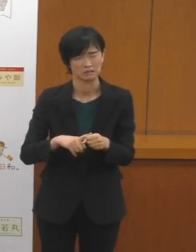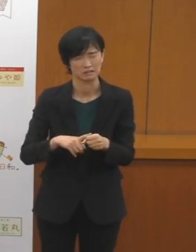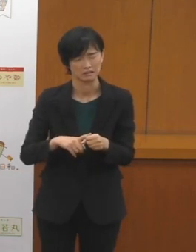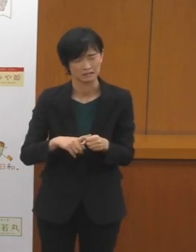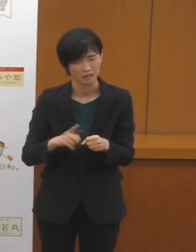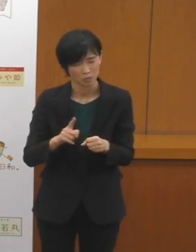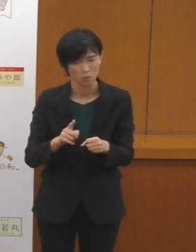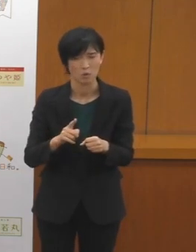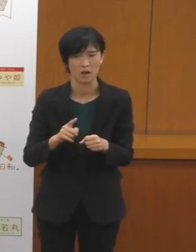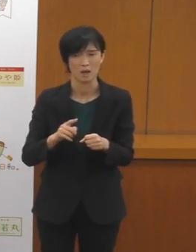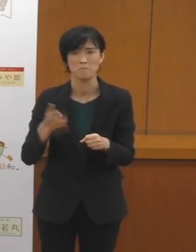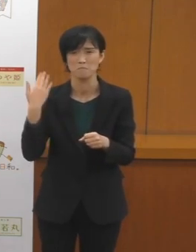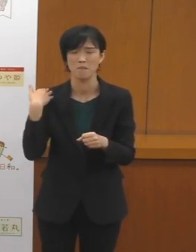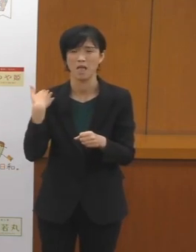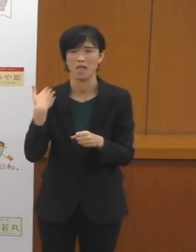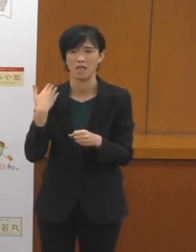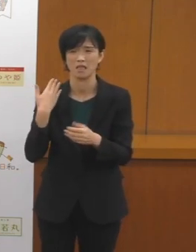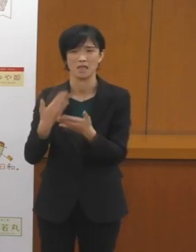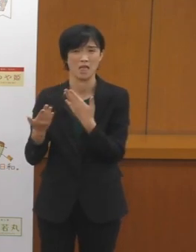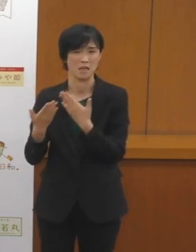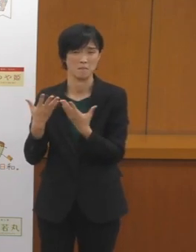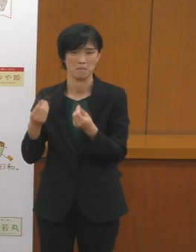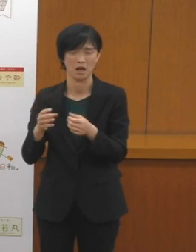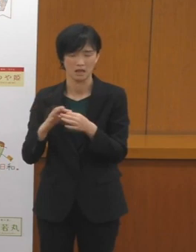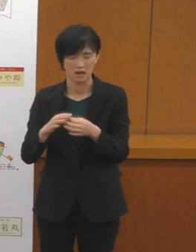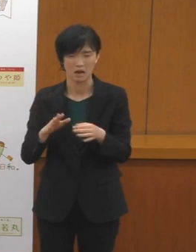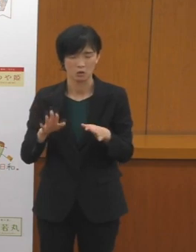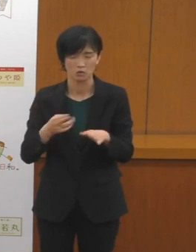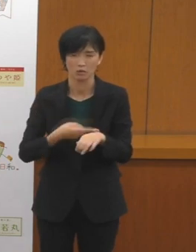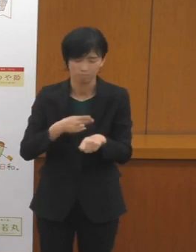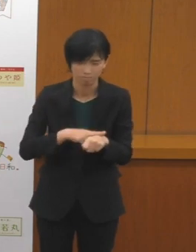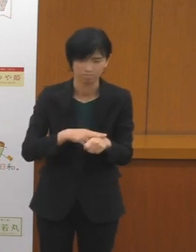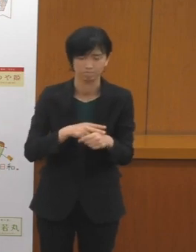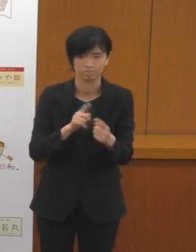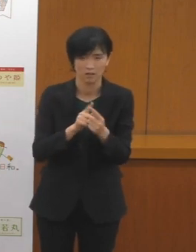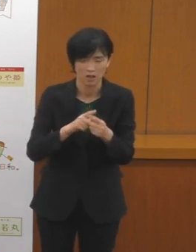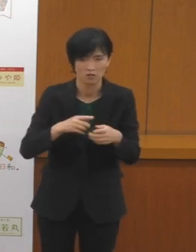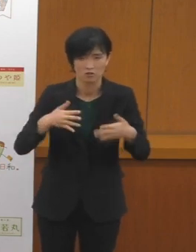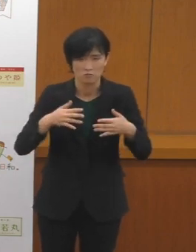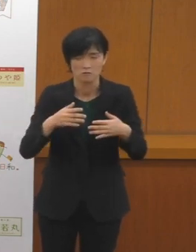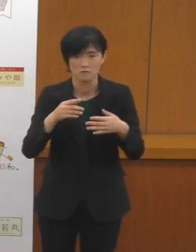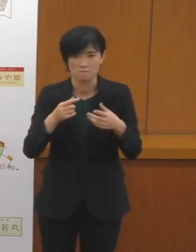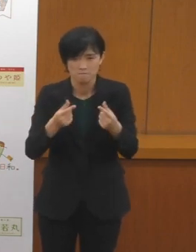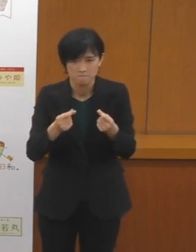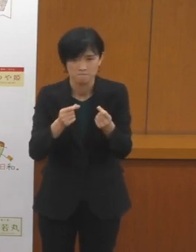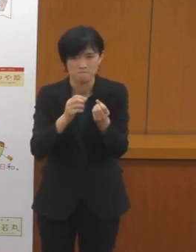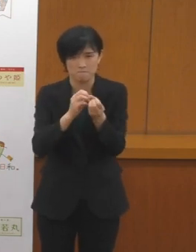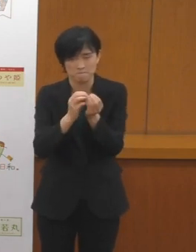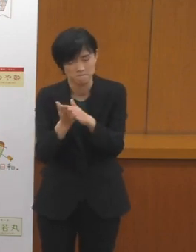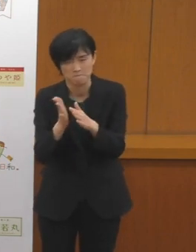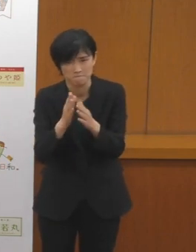対策をして乗り越えていただきたいなと生産者の皆様と関係機関